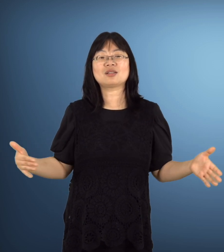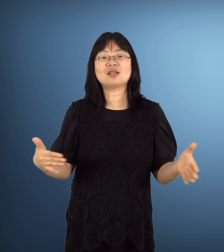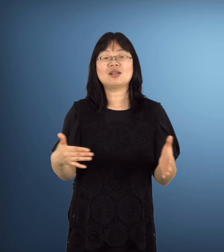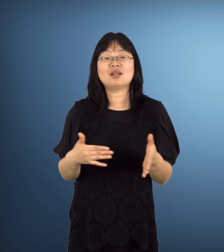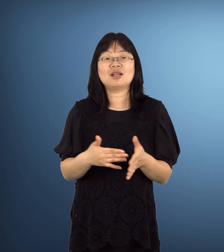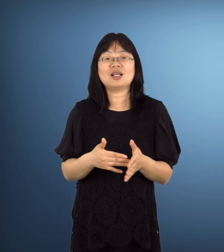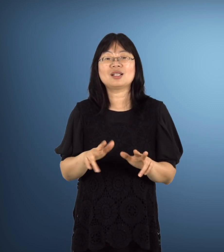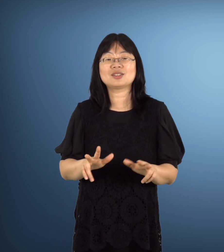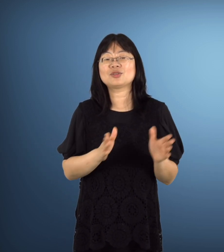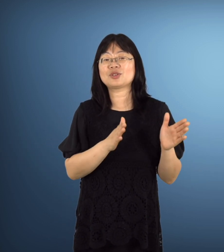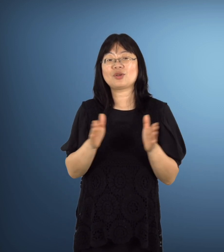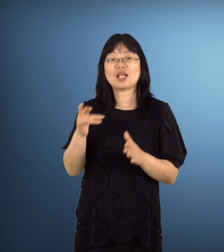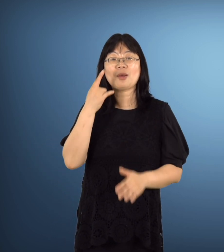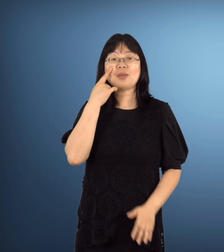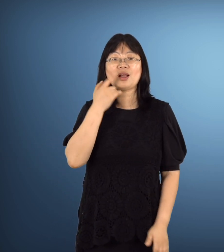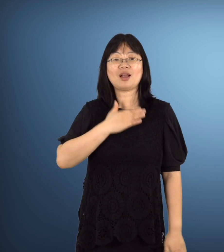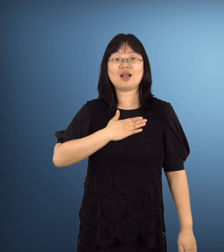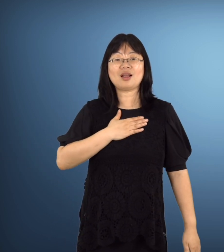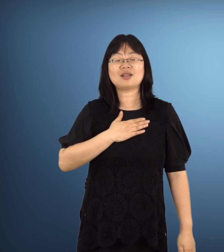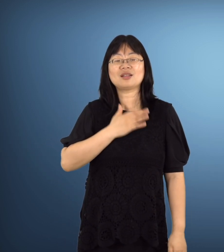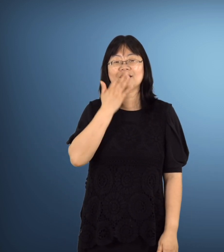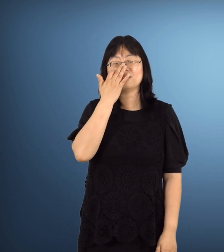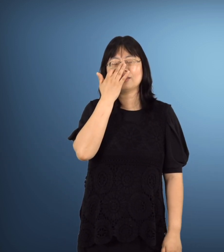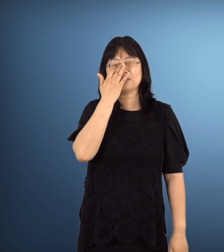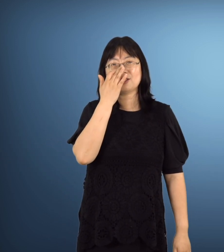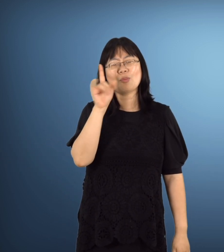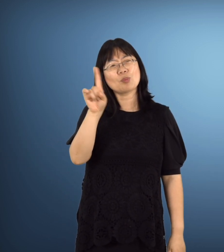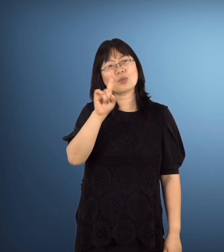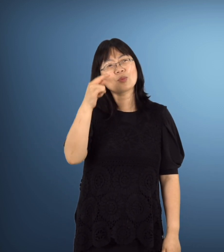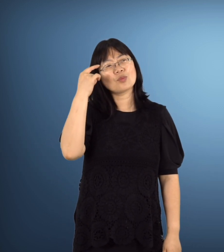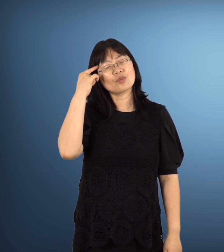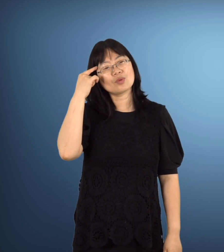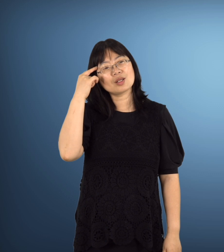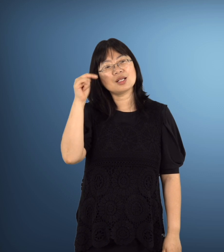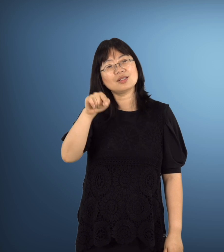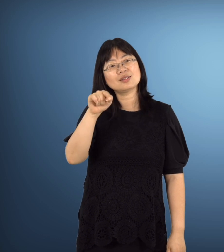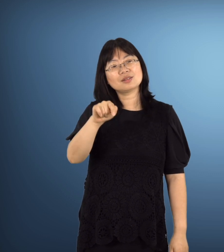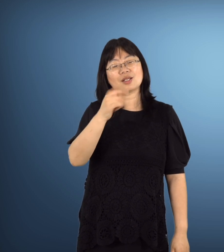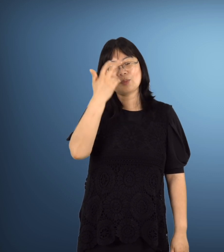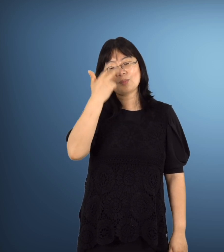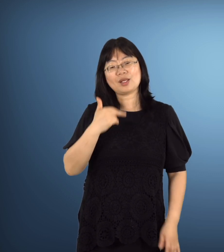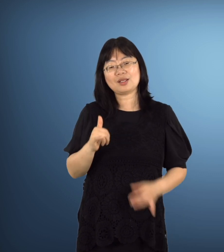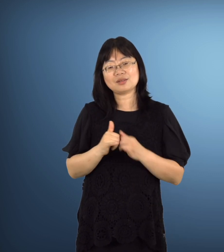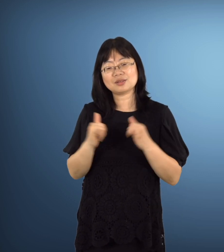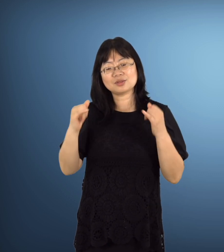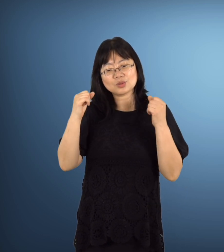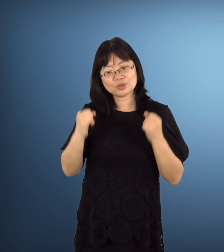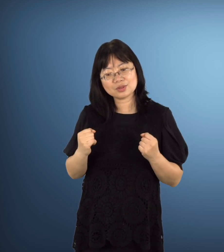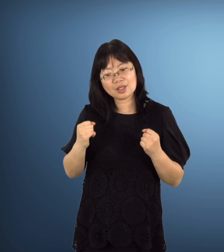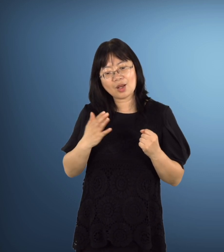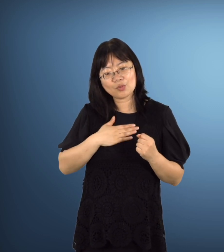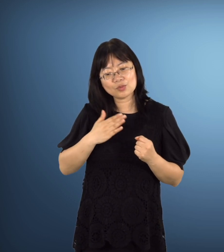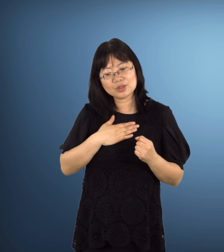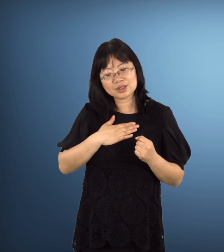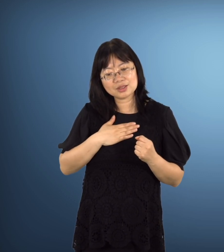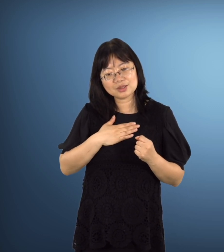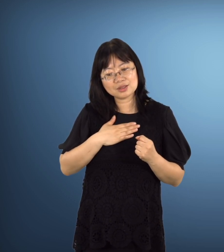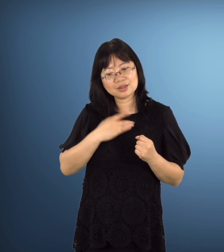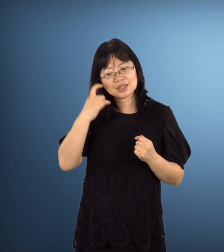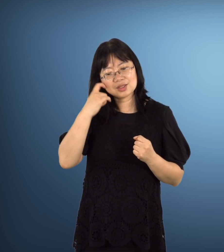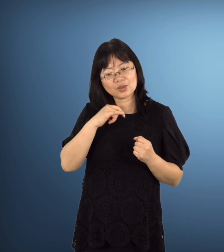자, 그러면 이제 정리를 하겠습니다. 도대체 이 맹인의 존재는 우리에게 뭘까요?